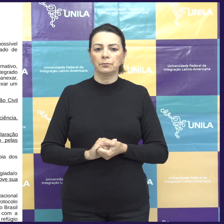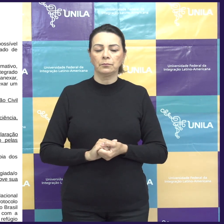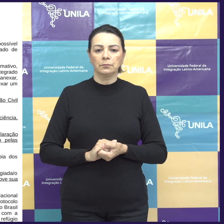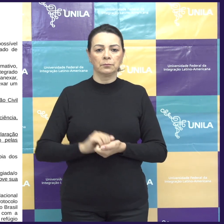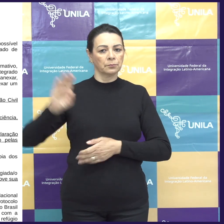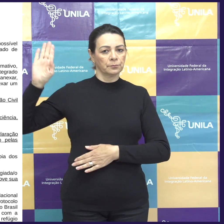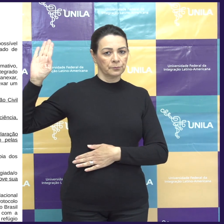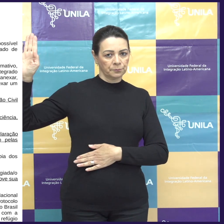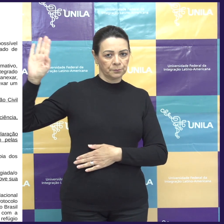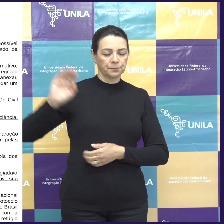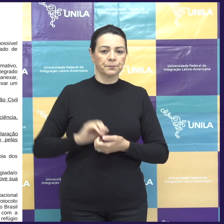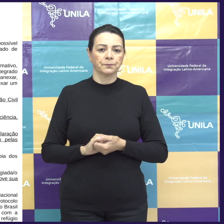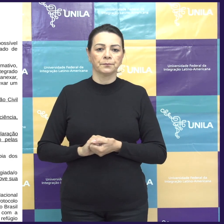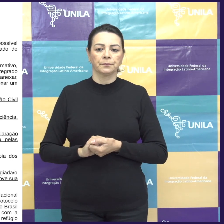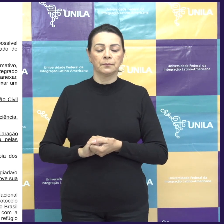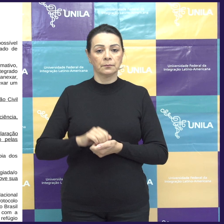O candidato